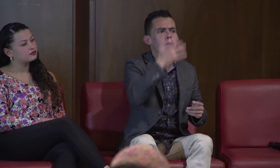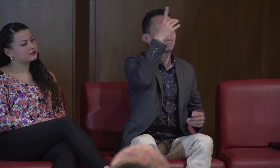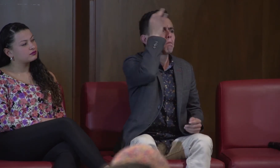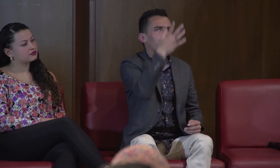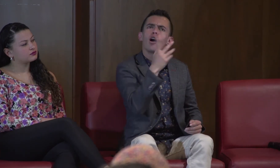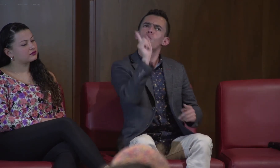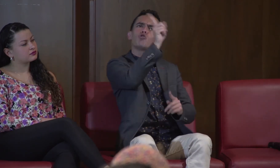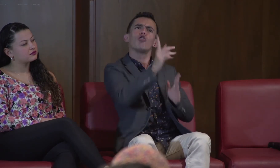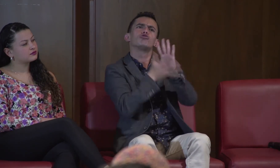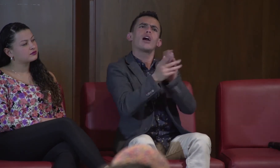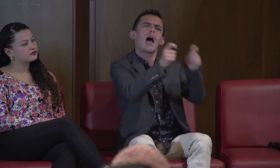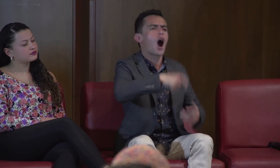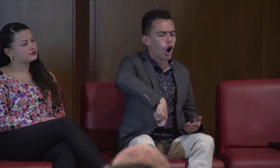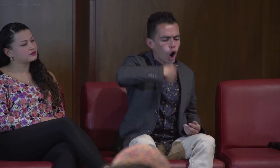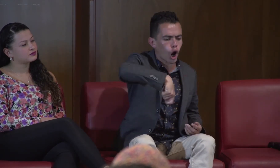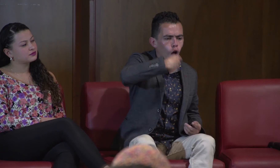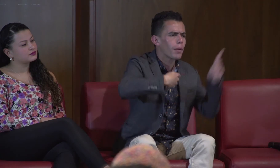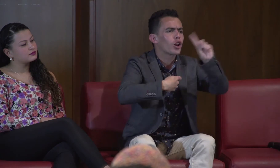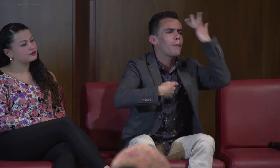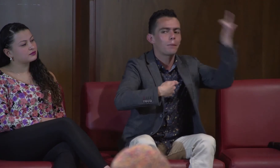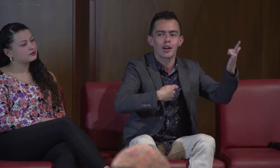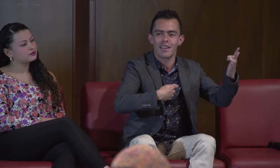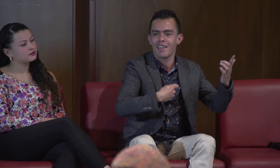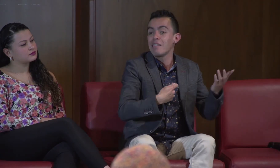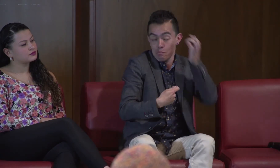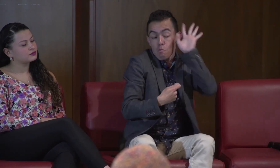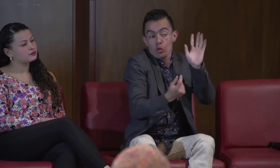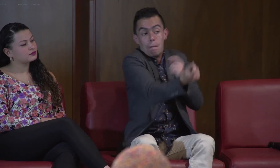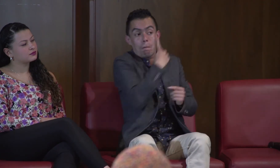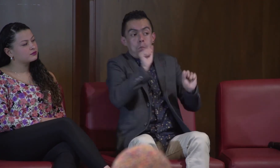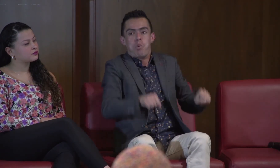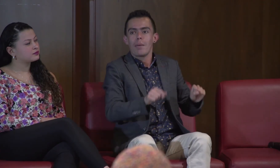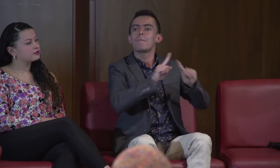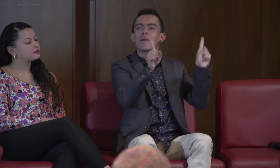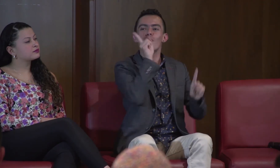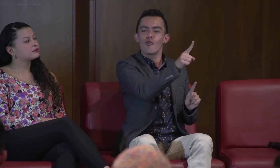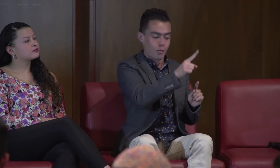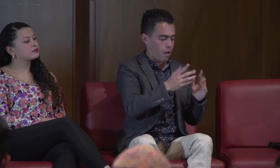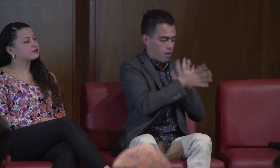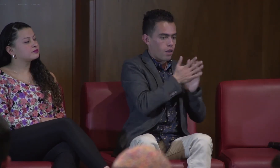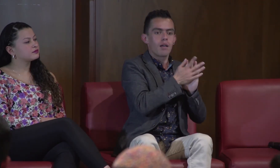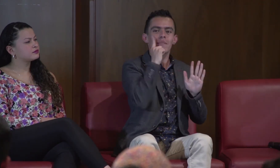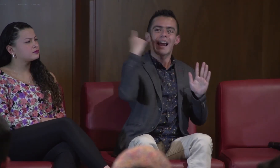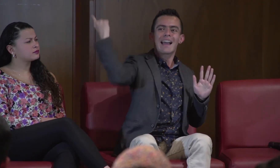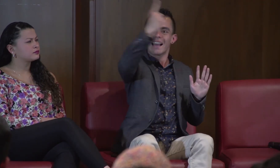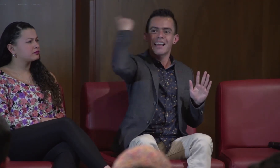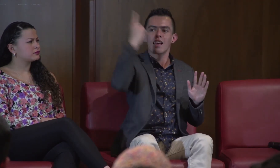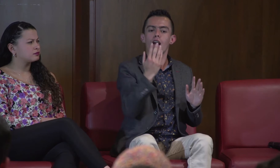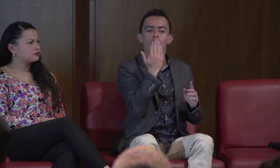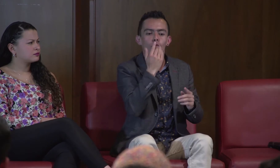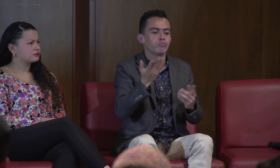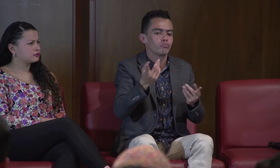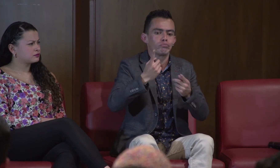de instrumentos como los cubiertos. Entonces, ¿por qué la seña de comer aquí en Colombia no es igual allá en Japón? Porque obviamente también eso